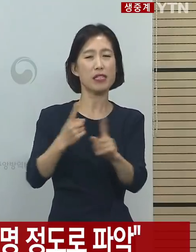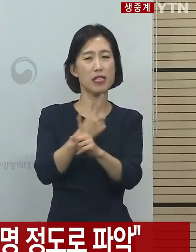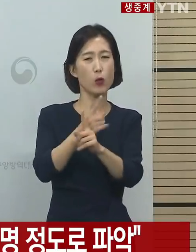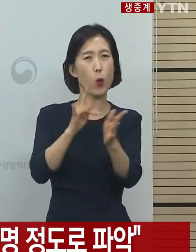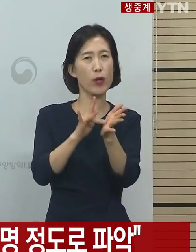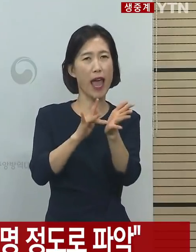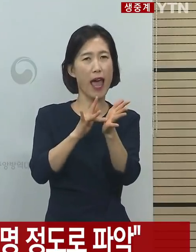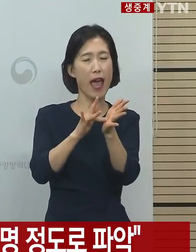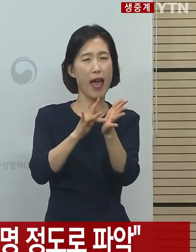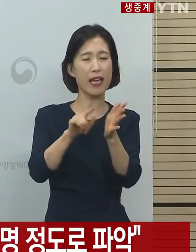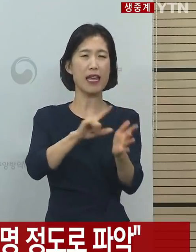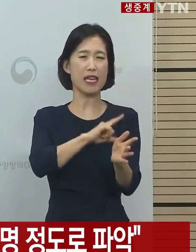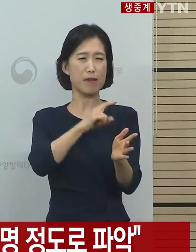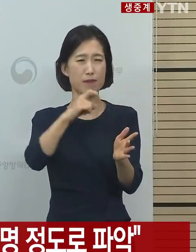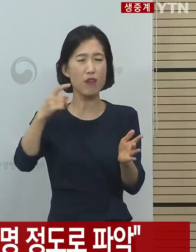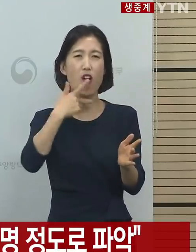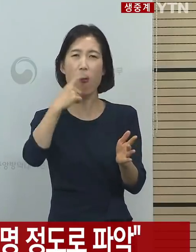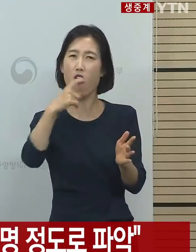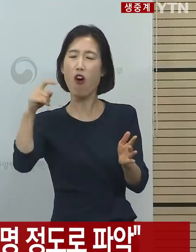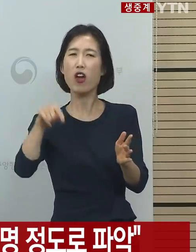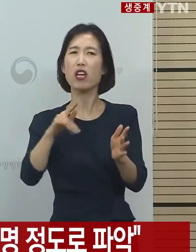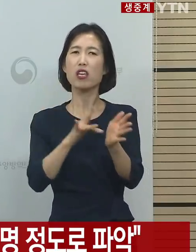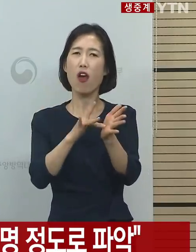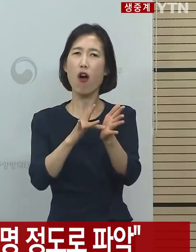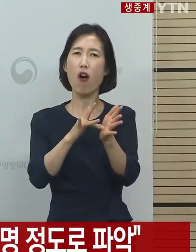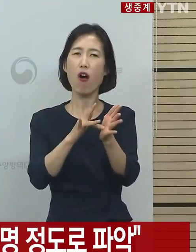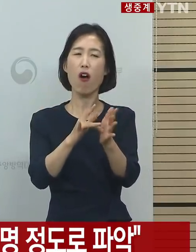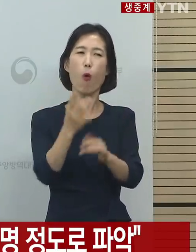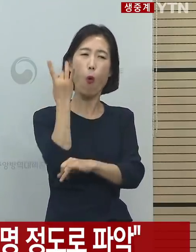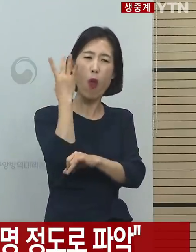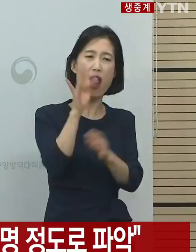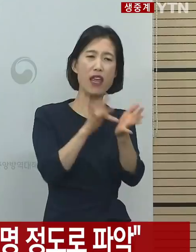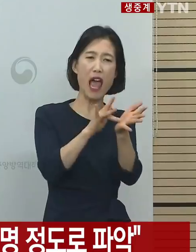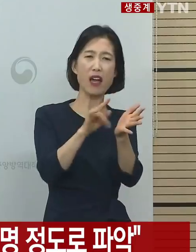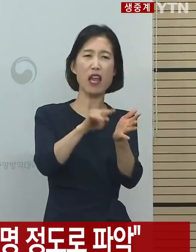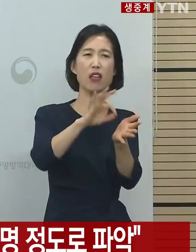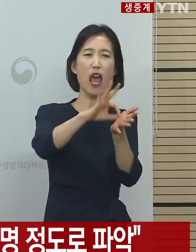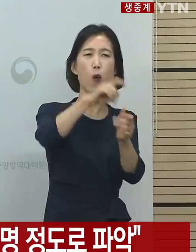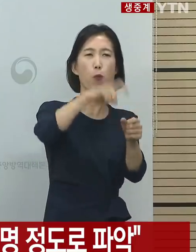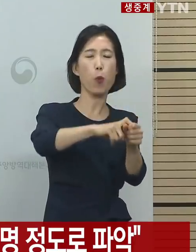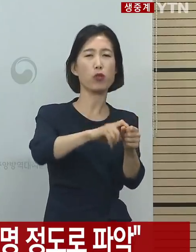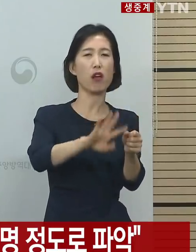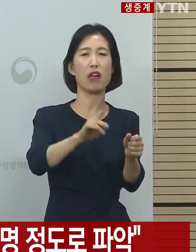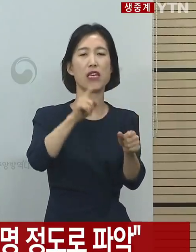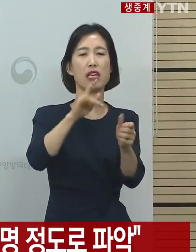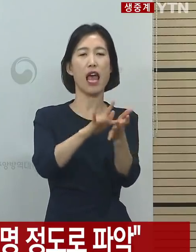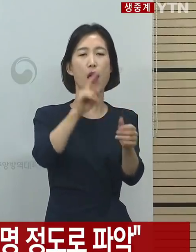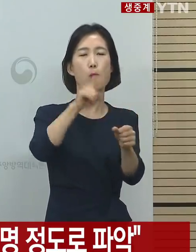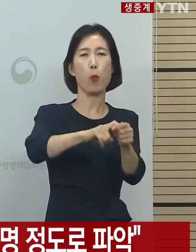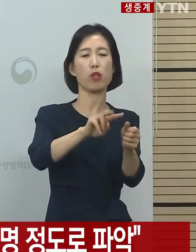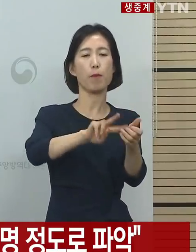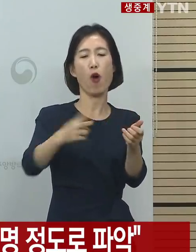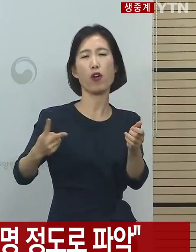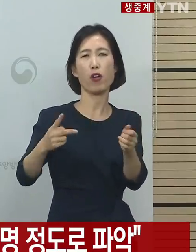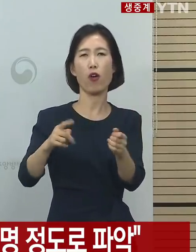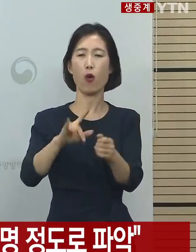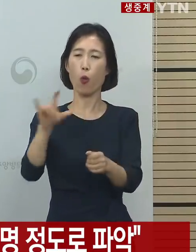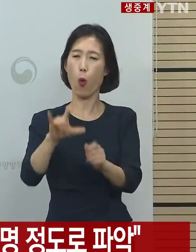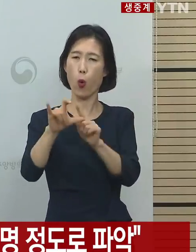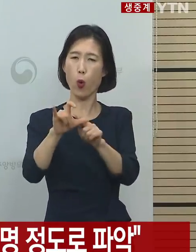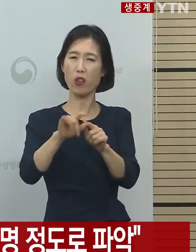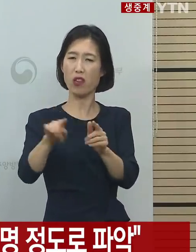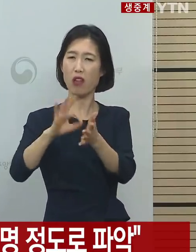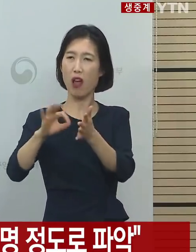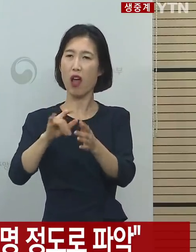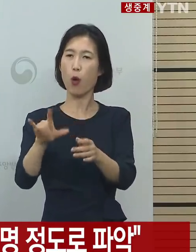그 리포지셔닝이라고 하는 기존 약물의 용도를 변경하여 기존 약물이 코로나19에 효과가